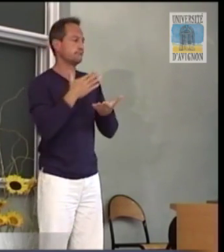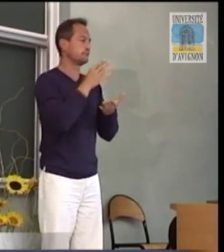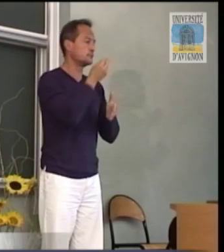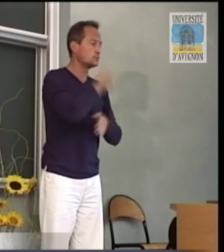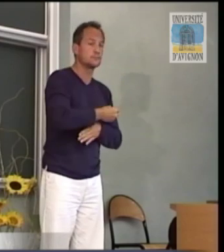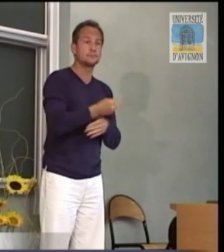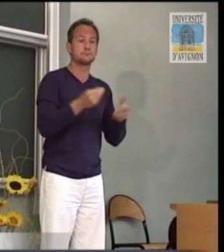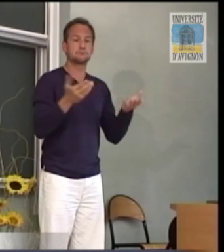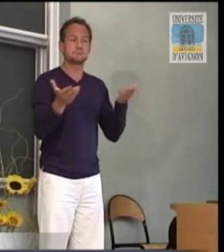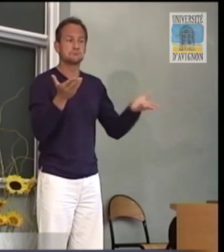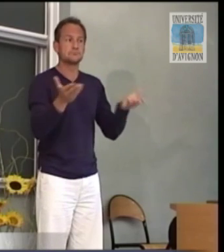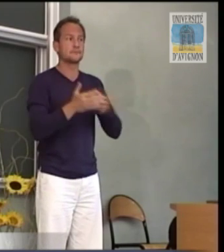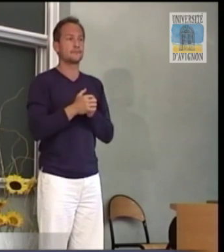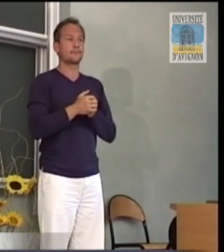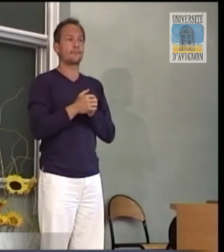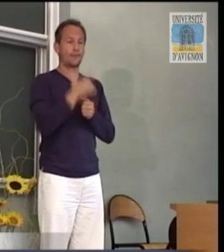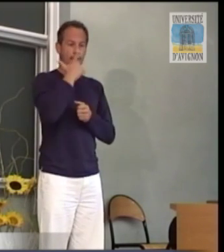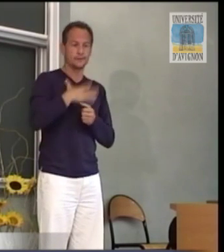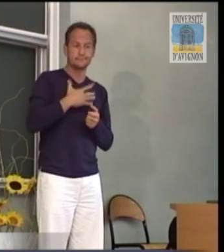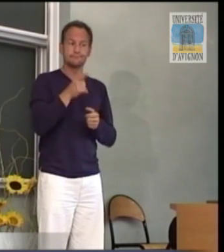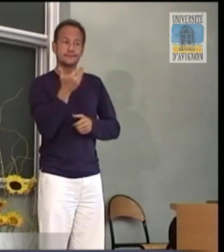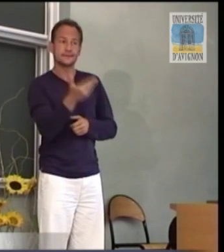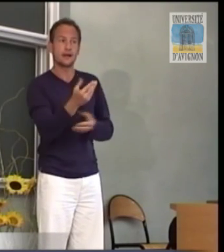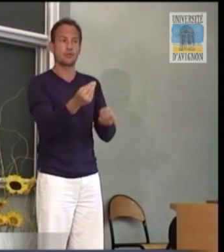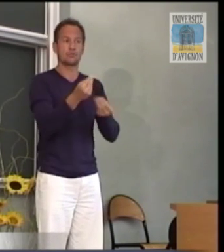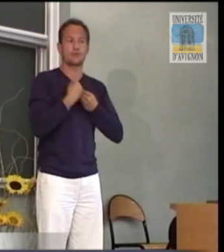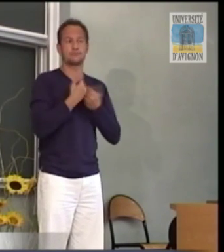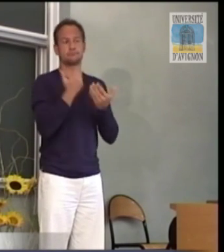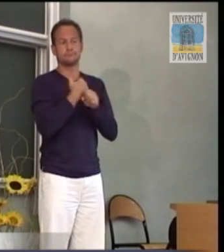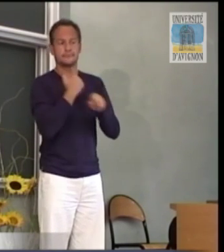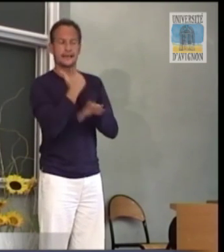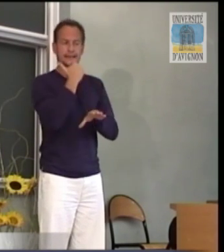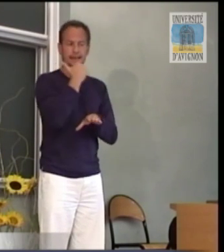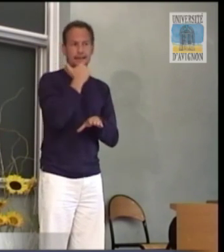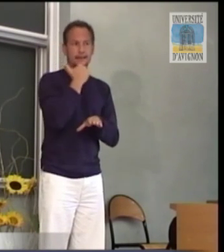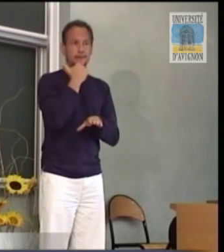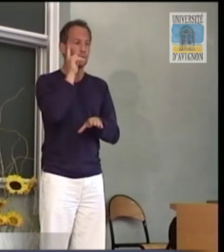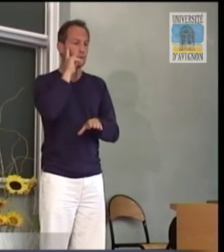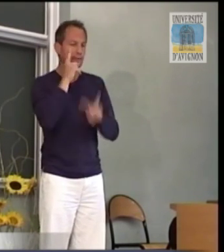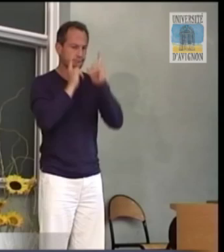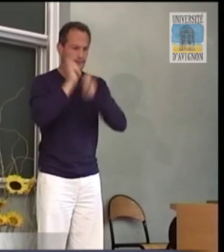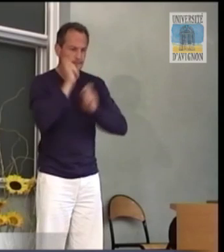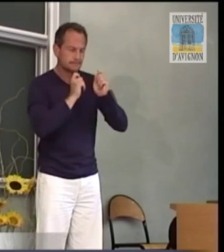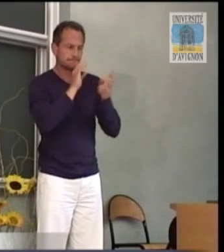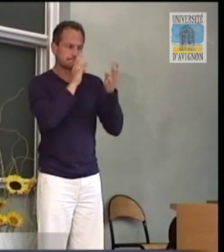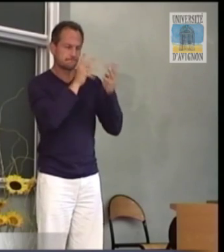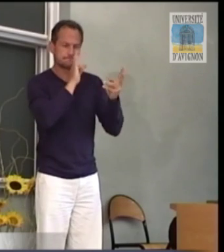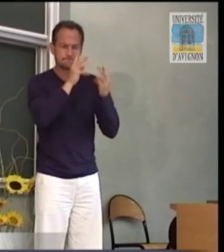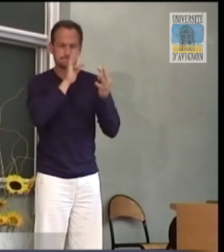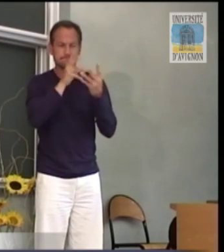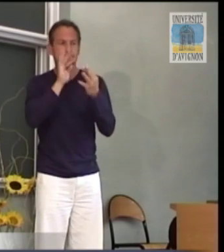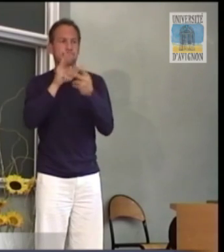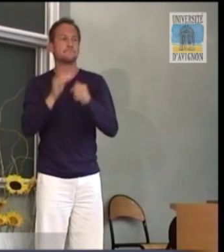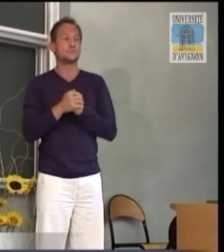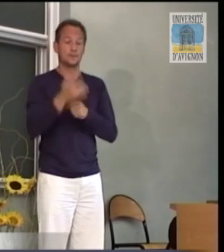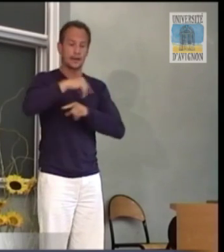peut-être fait une des qualités de notre travail et sur lequel nous devons être vigilants car ça